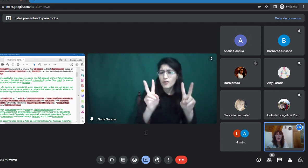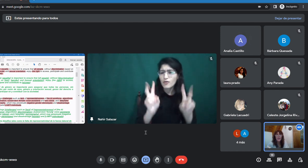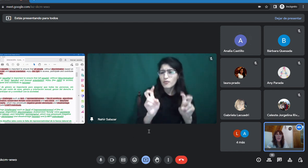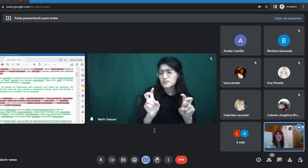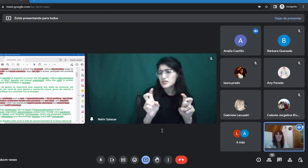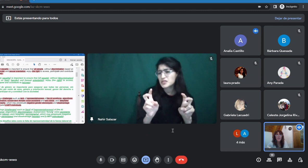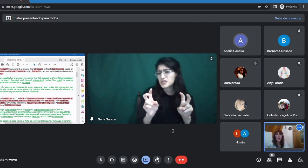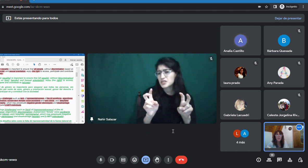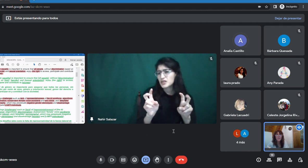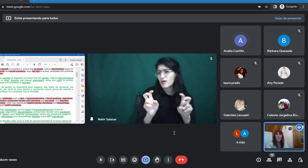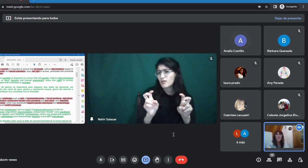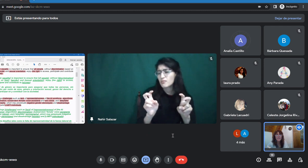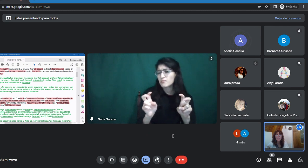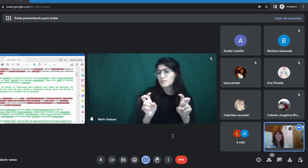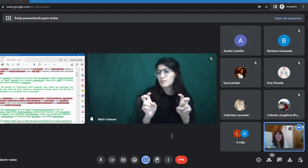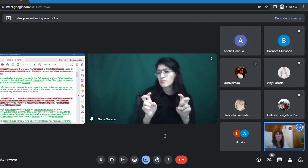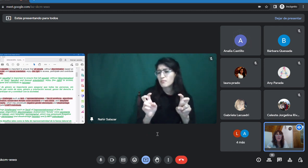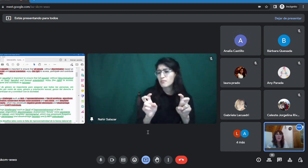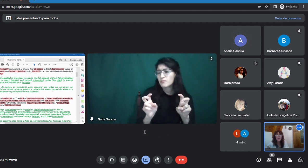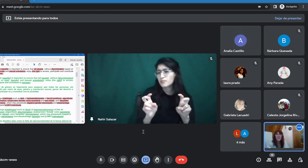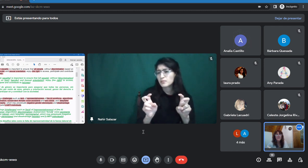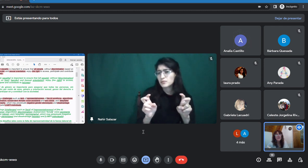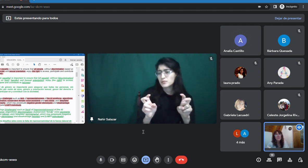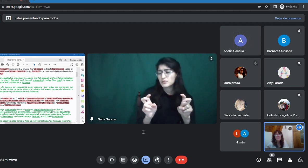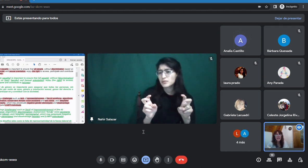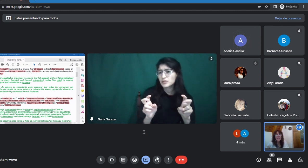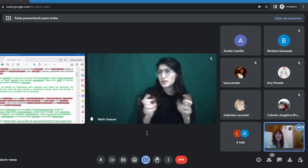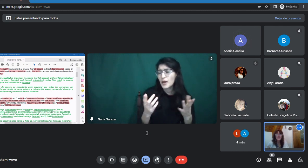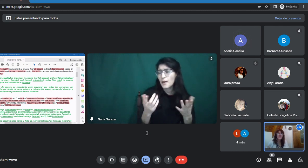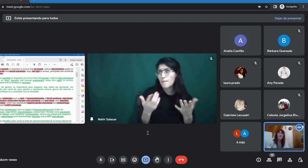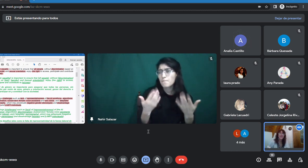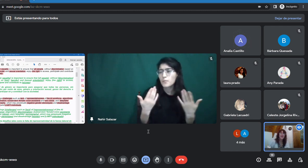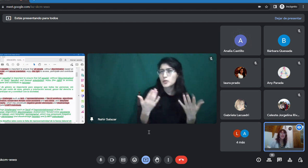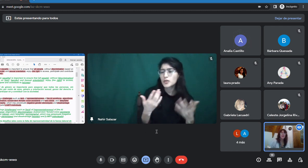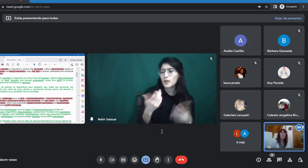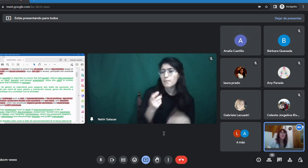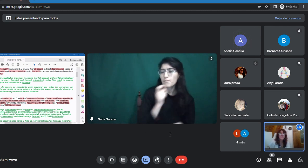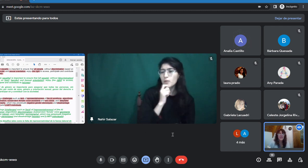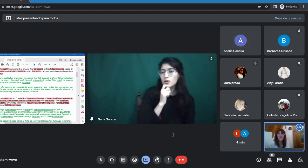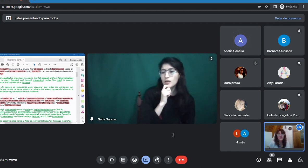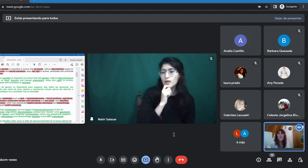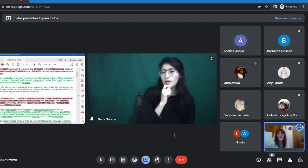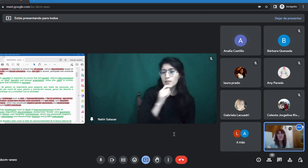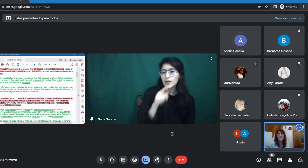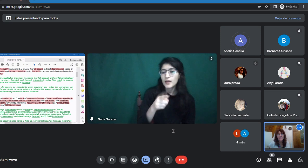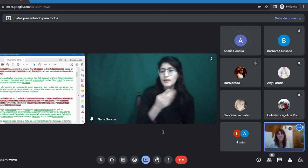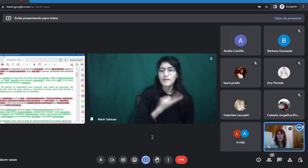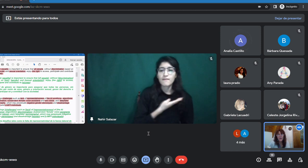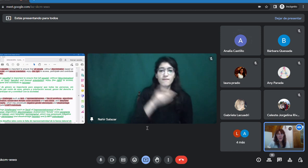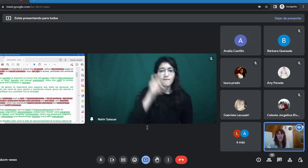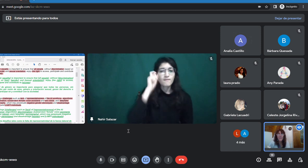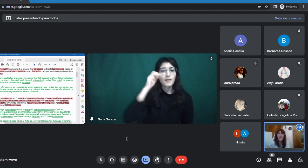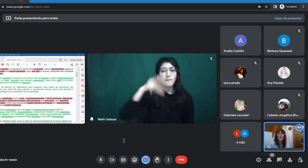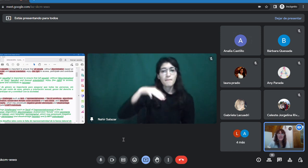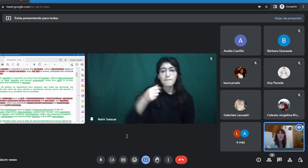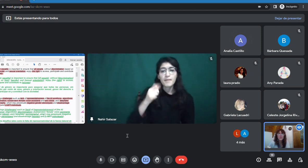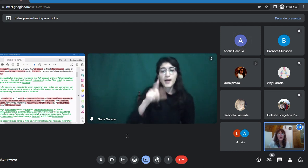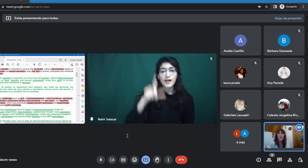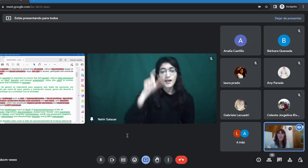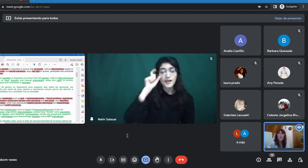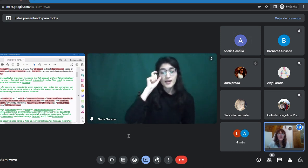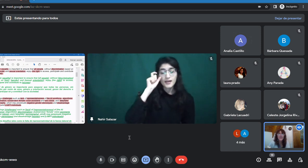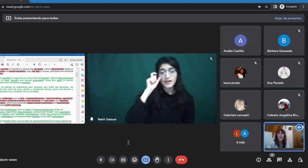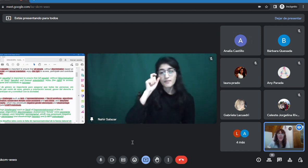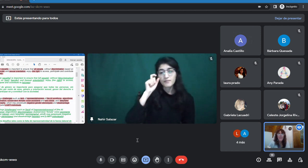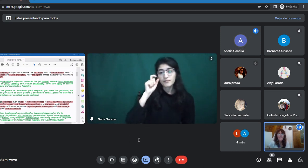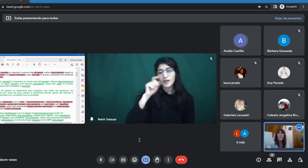Porque cuando decimos female, que sería las voz, bueno, ahora vamos a ver la traducción, como